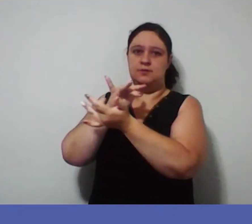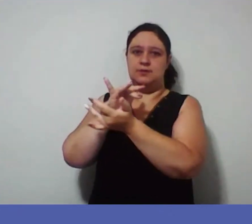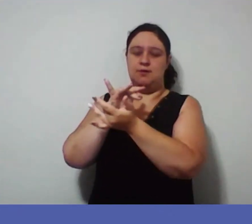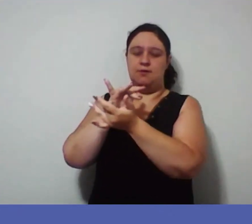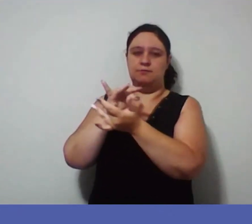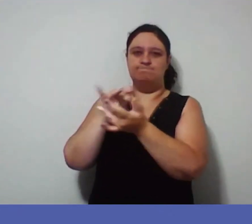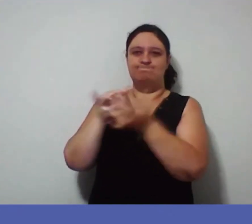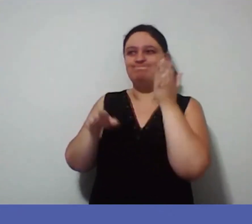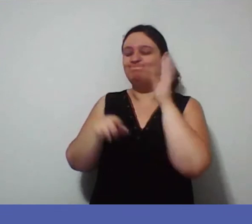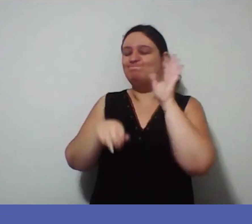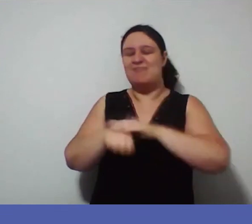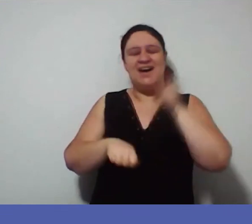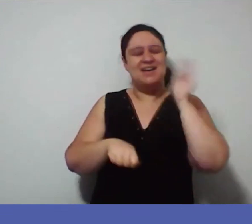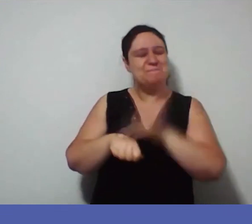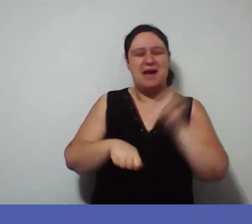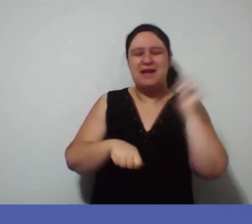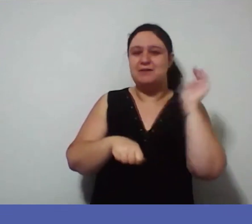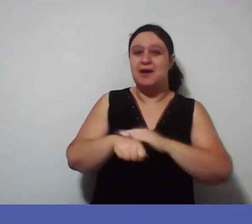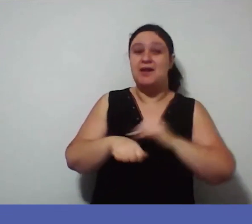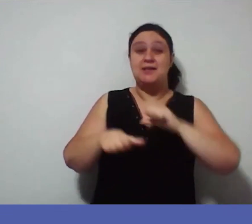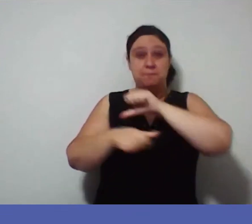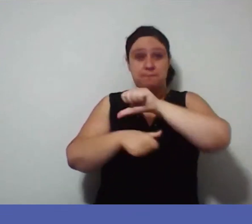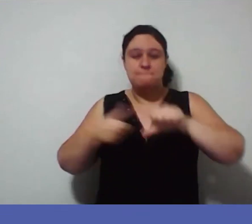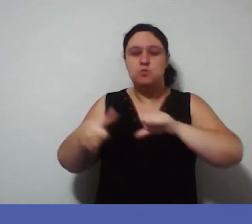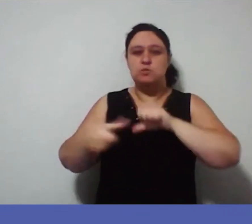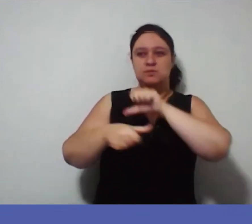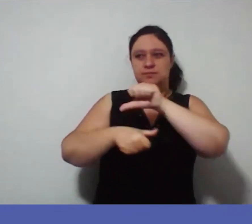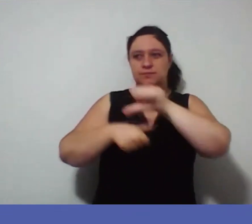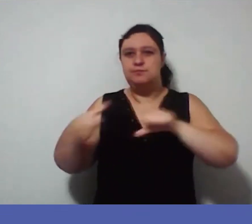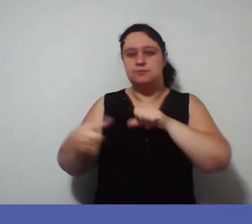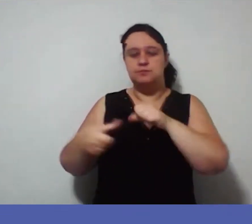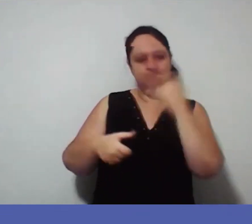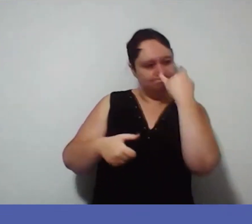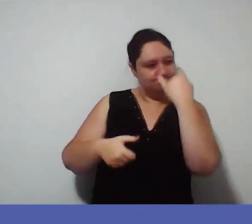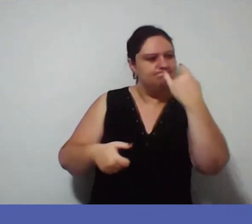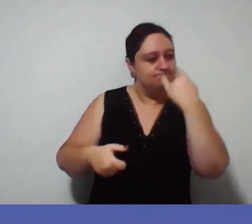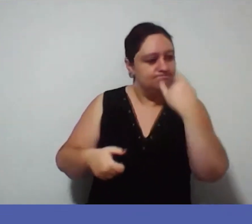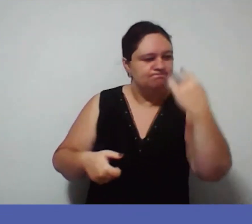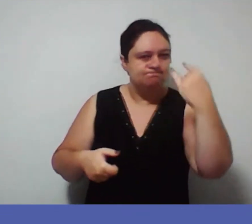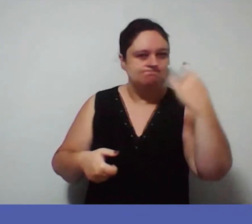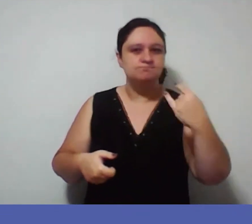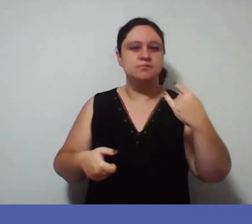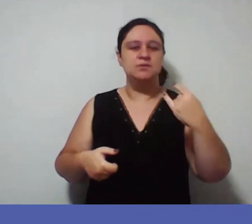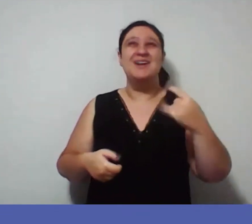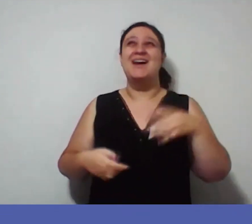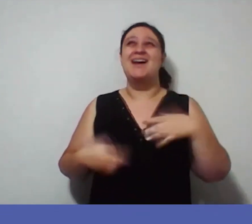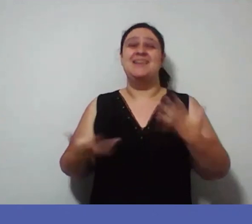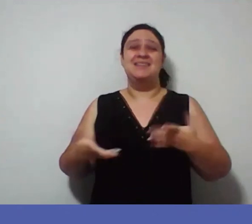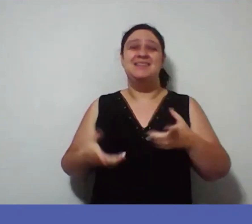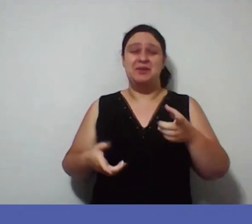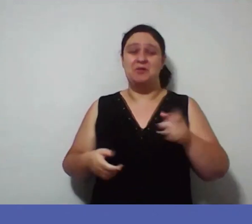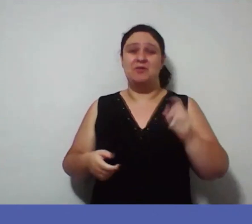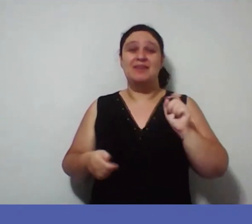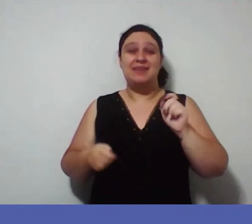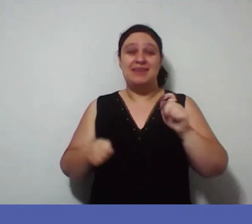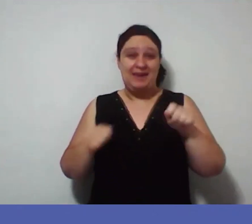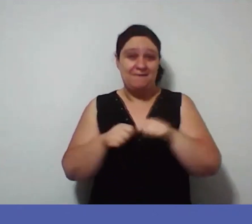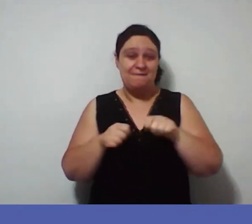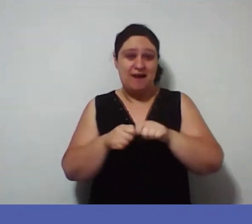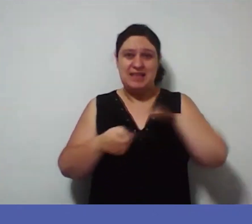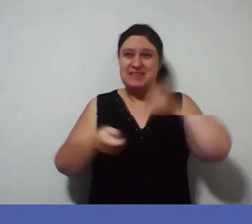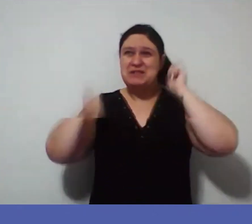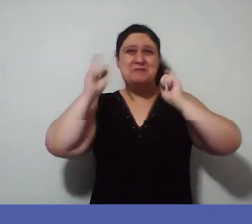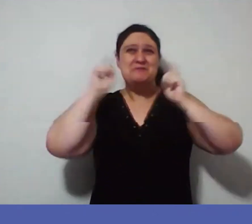para fazer você acessar. Não se preocupam que o que eles estão mandando para você são